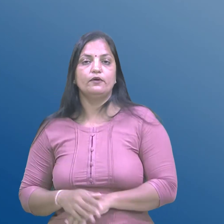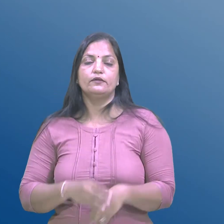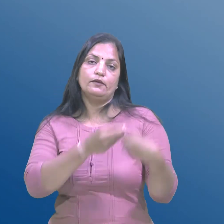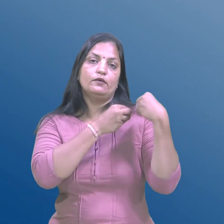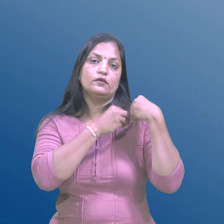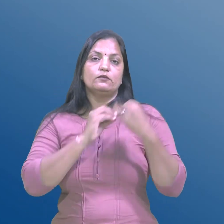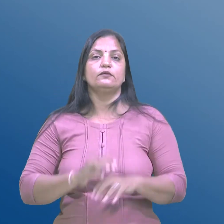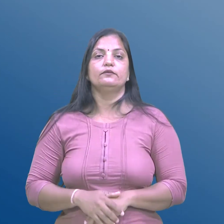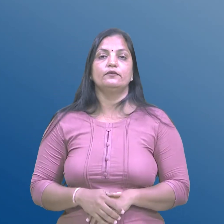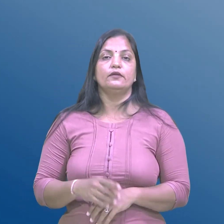જેથી